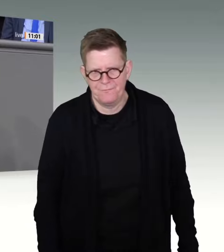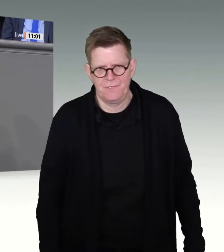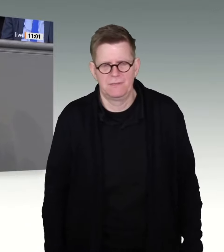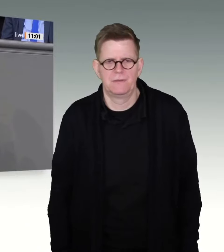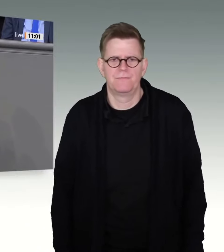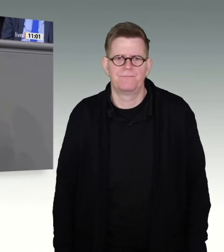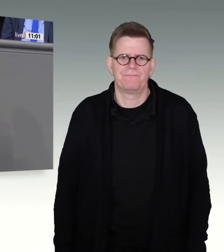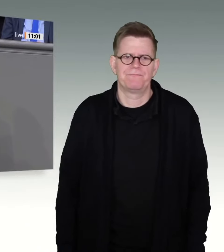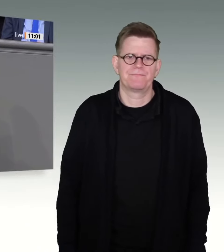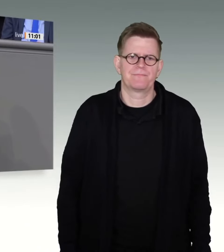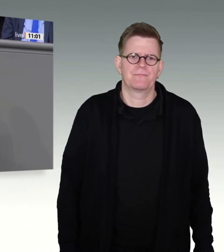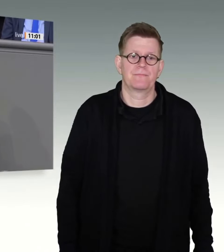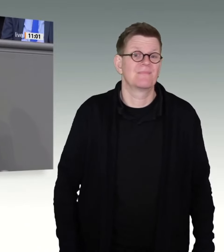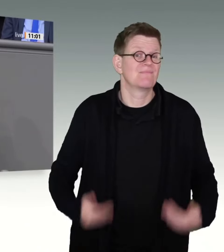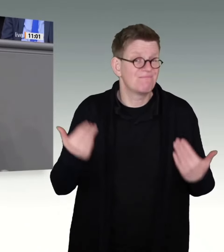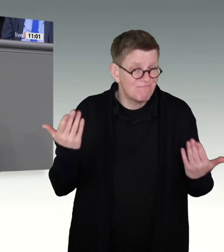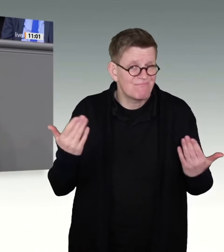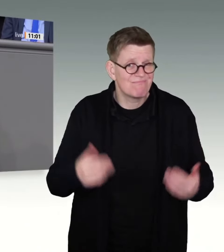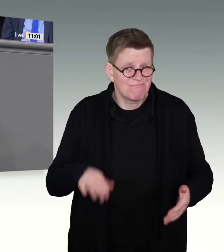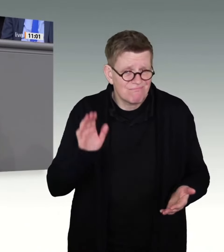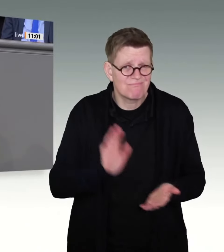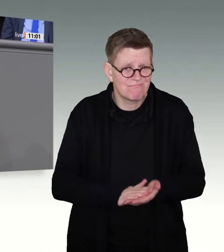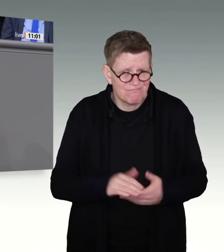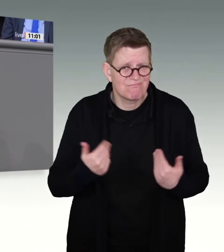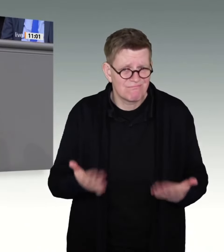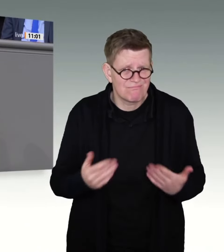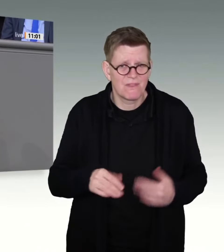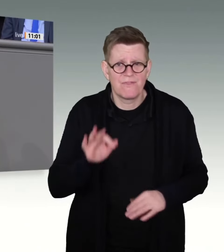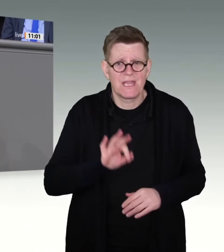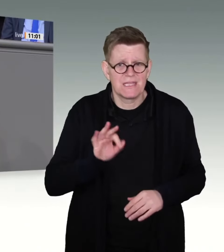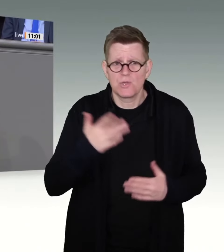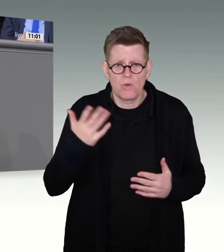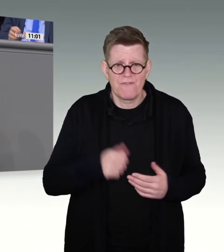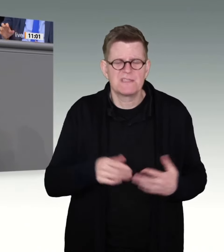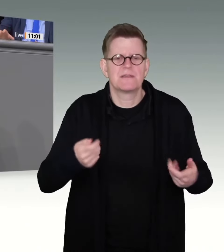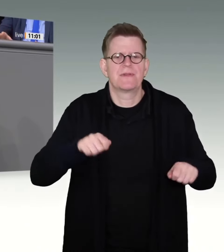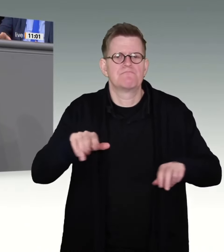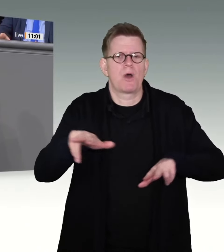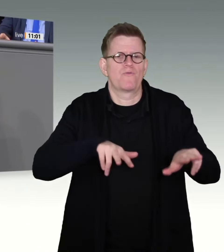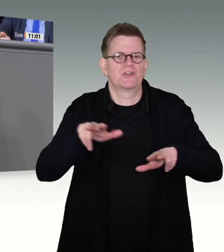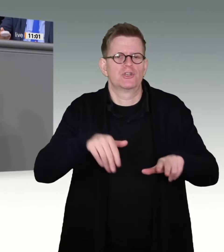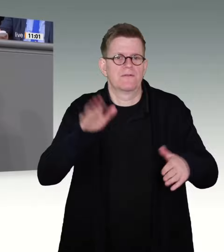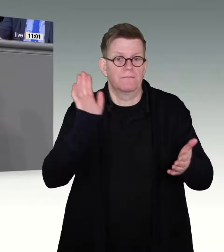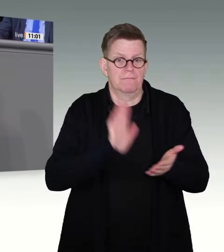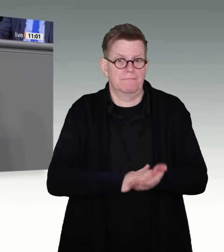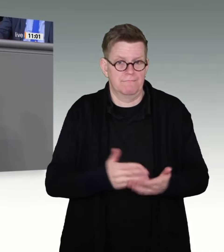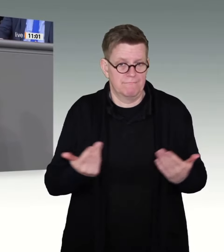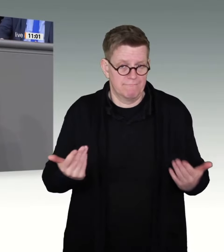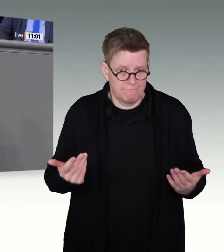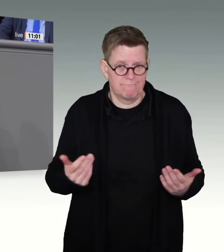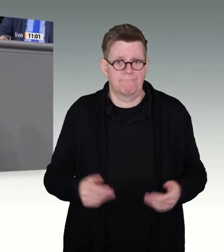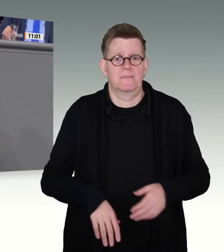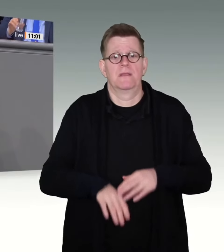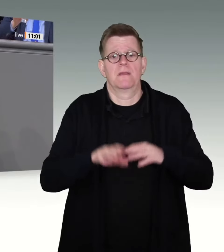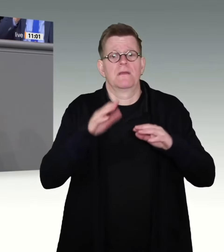das ist so und es bleibt so, das größte Risiko für eine funktionierende Bauwirtschaft, Sophie, für bezahlbaren